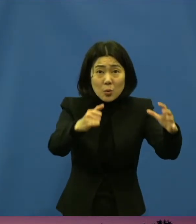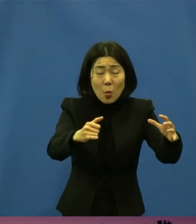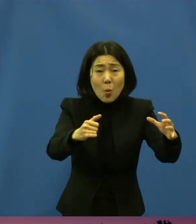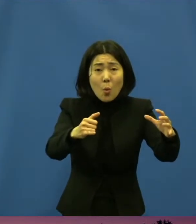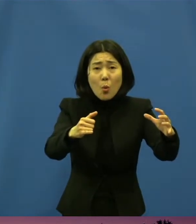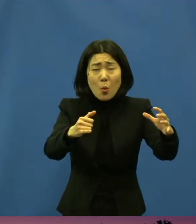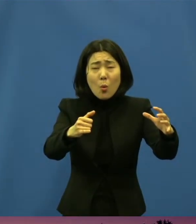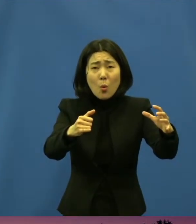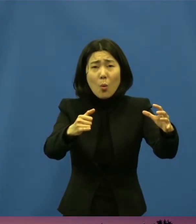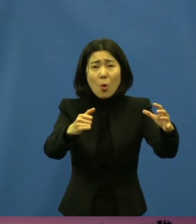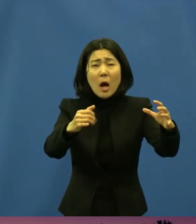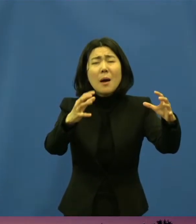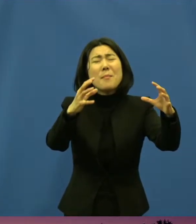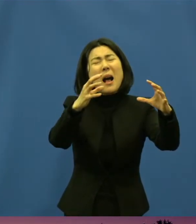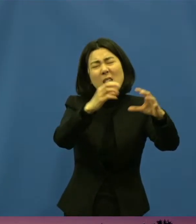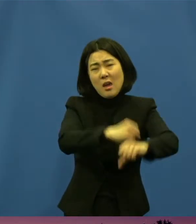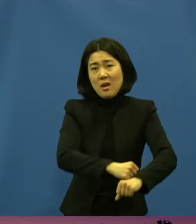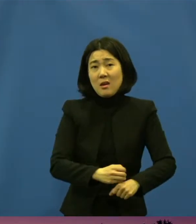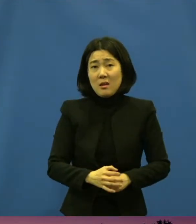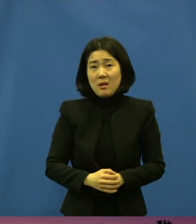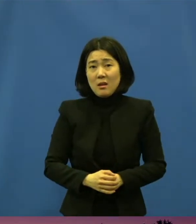그 정욕도